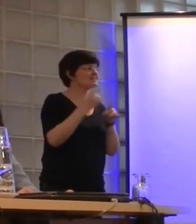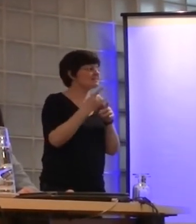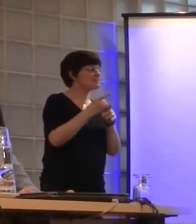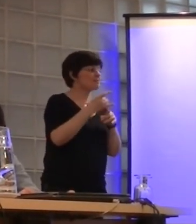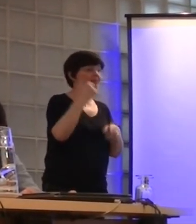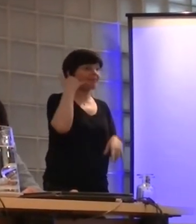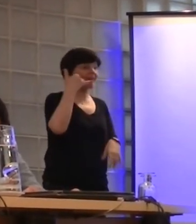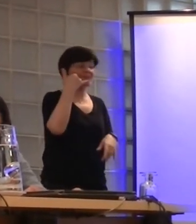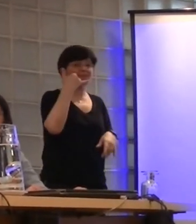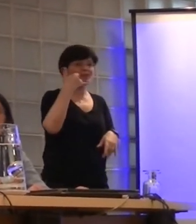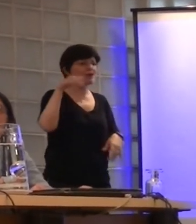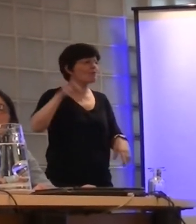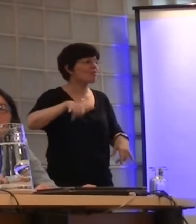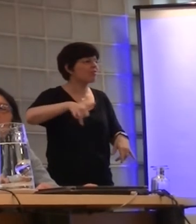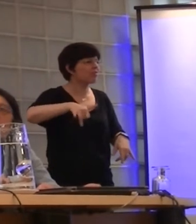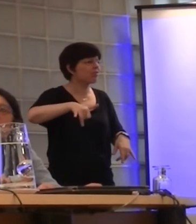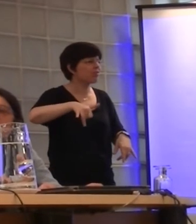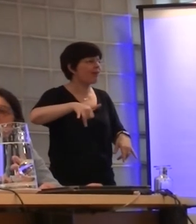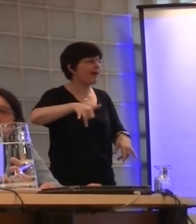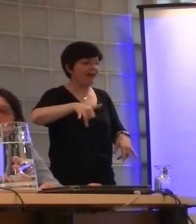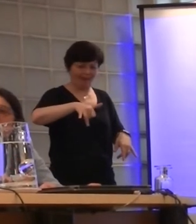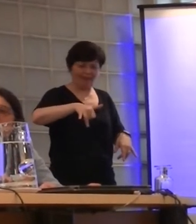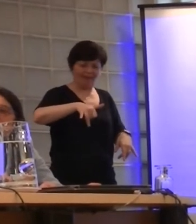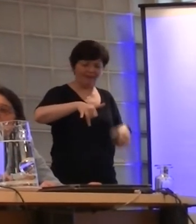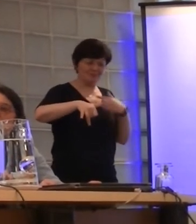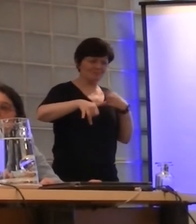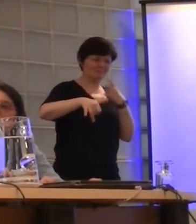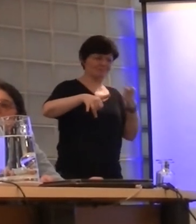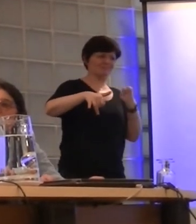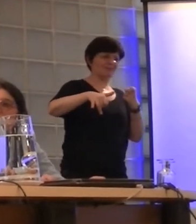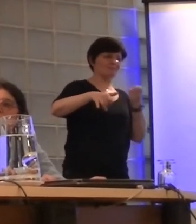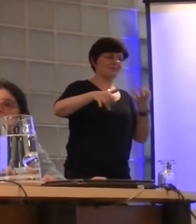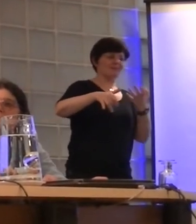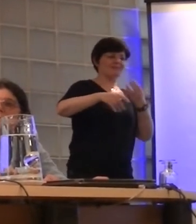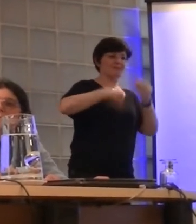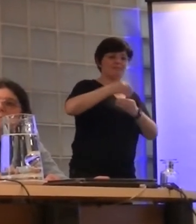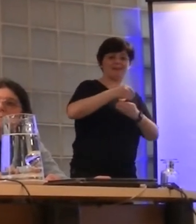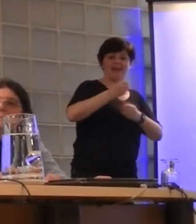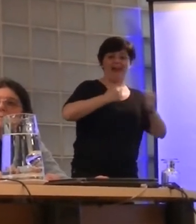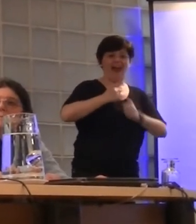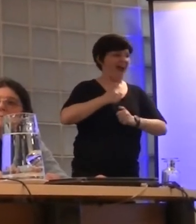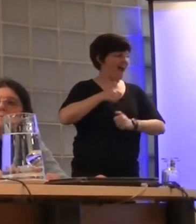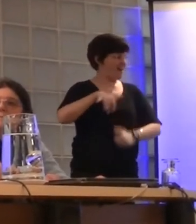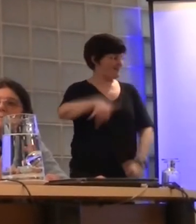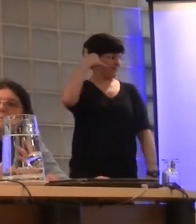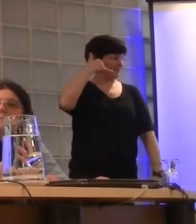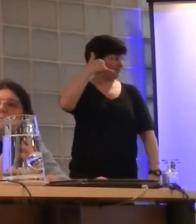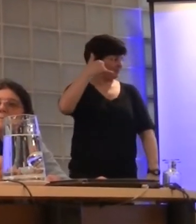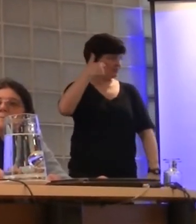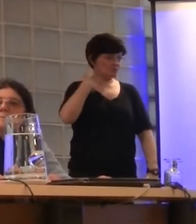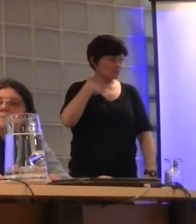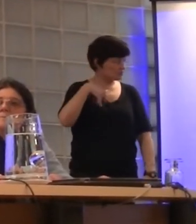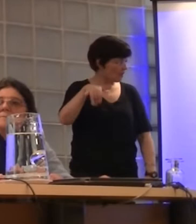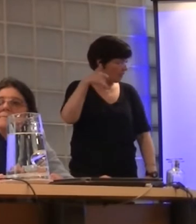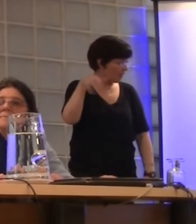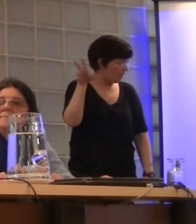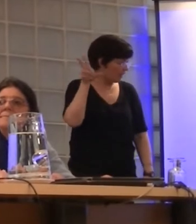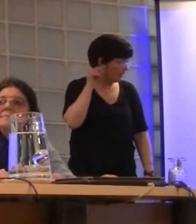atender el teléfono cuando sonaba. Yo me daba cuenta que sonaba por las reacciones de los demás. Yo no escuchaba el